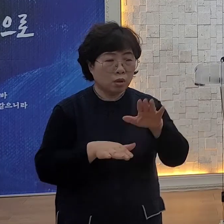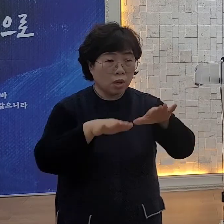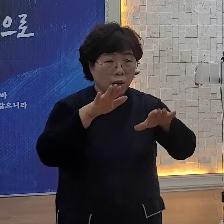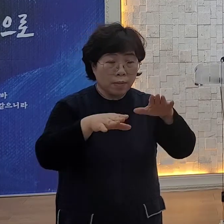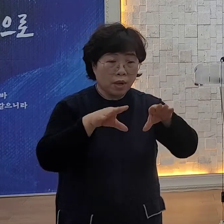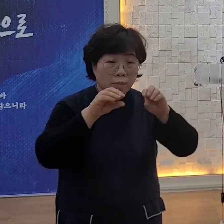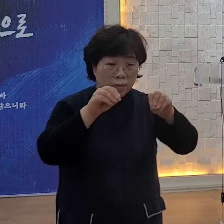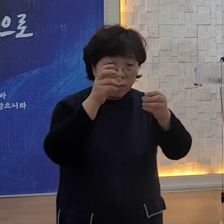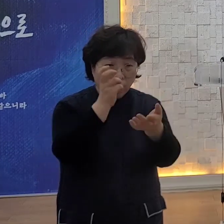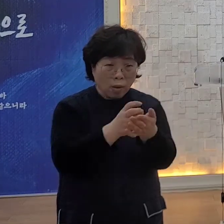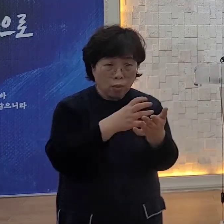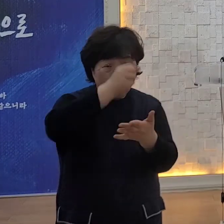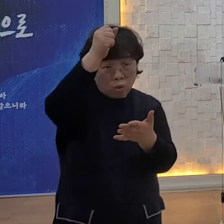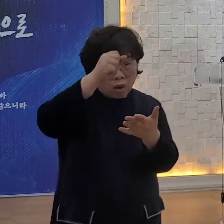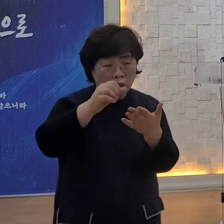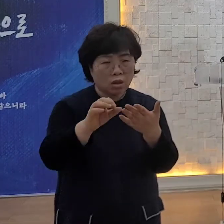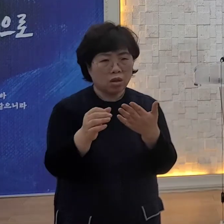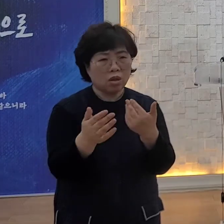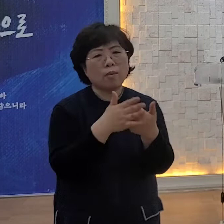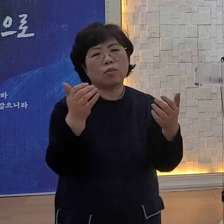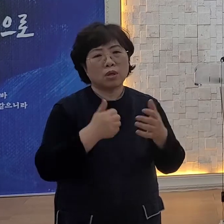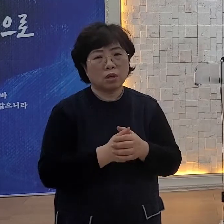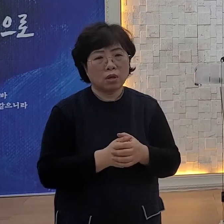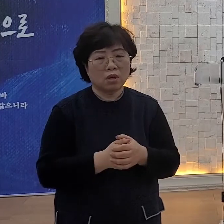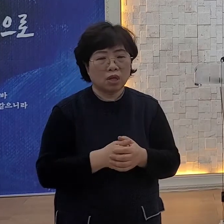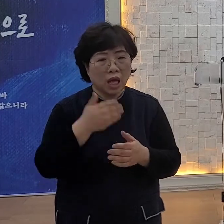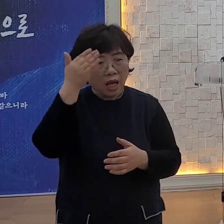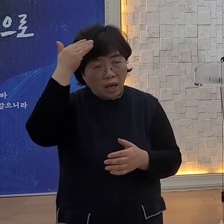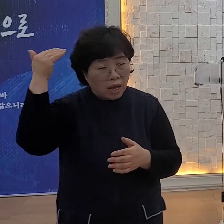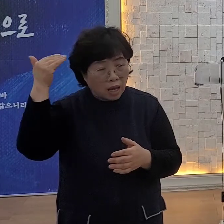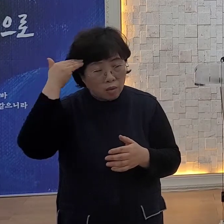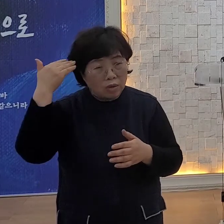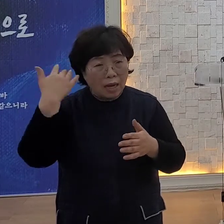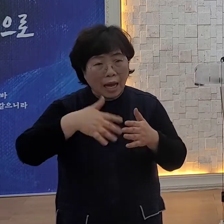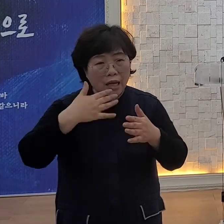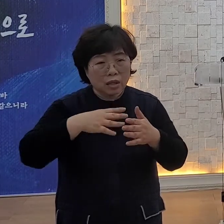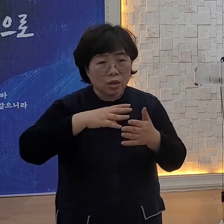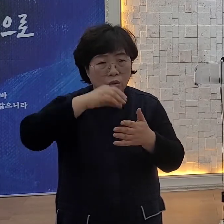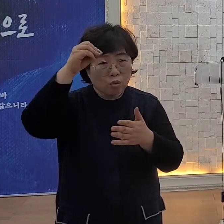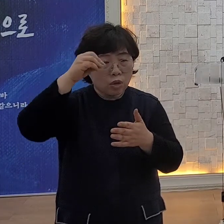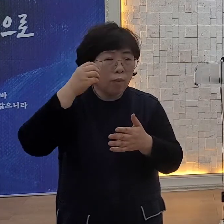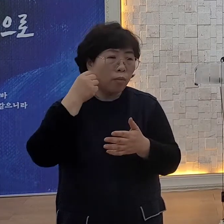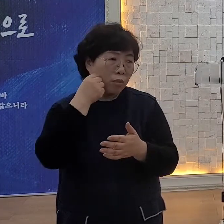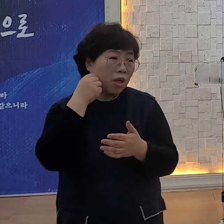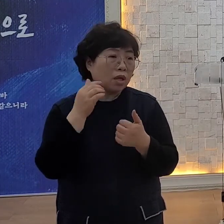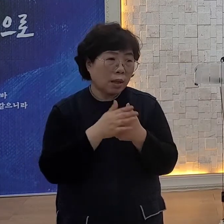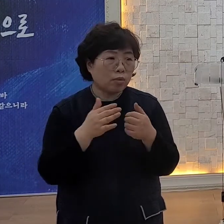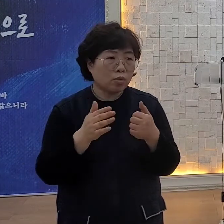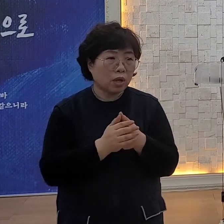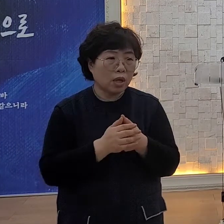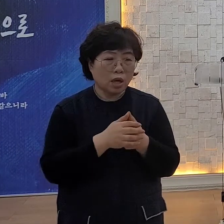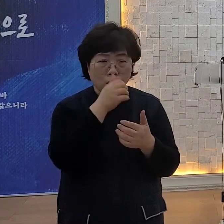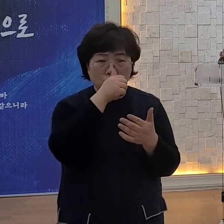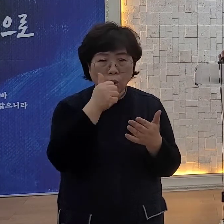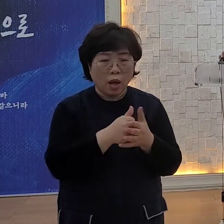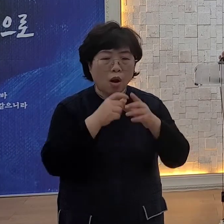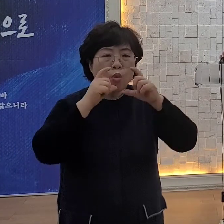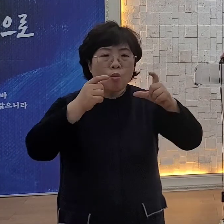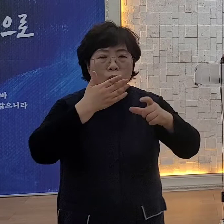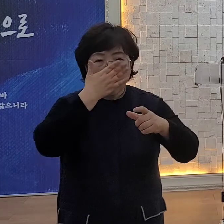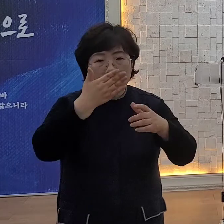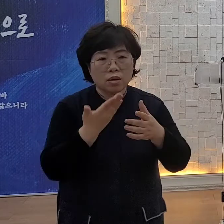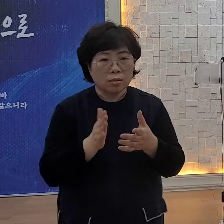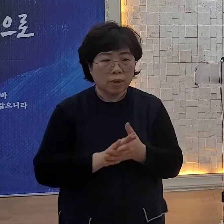하나님께서 분명히 죄라고 말씀하셨는데 그리고 우리나라 사람의 아니 세계 사람의 90% 이상이 누가 동성애를 하냐고 이런 사람만